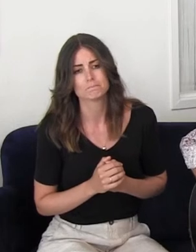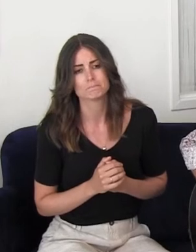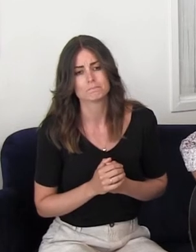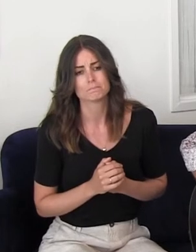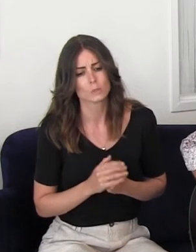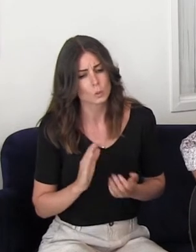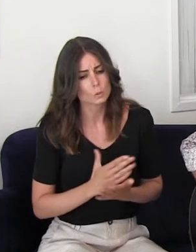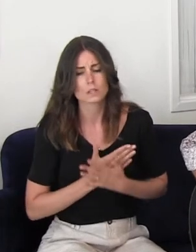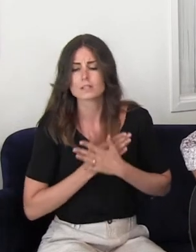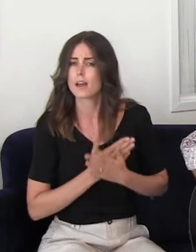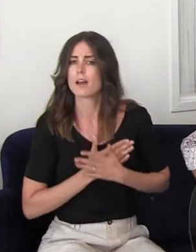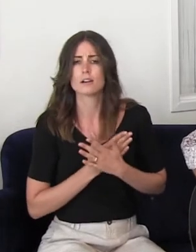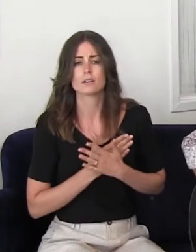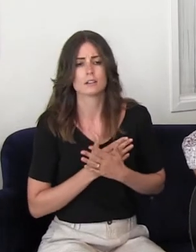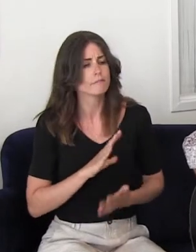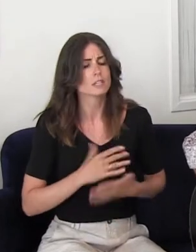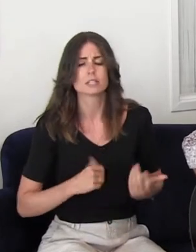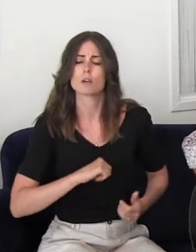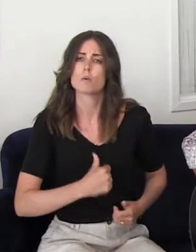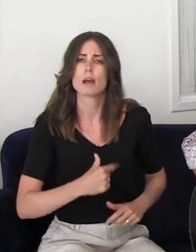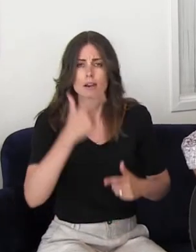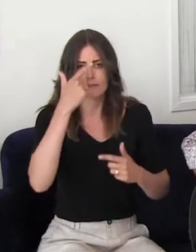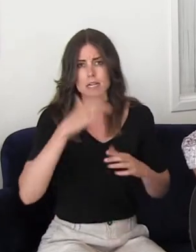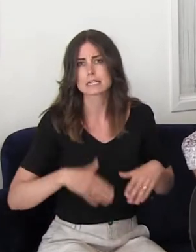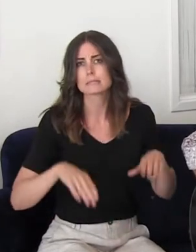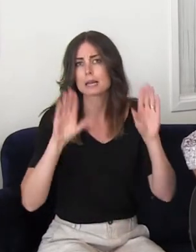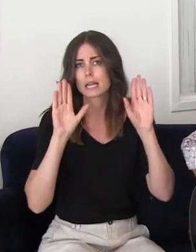Utan kärlek ingen självrespekt,